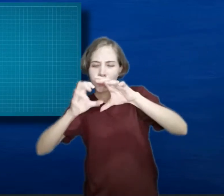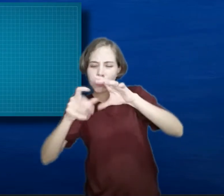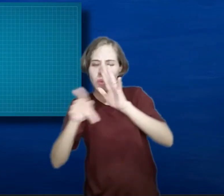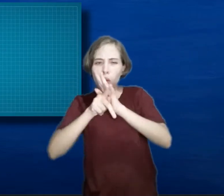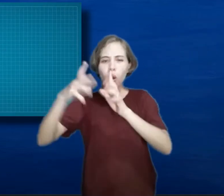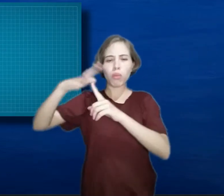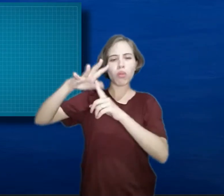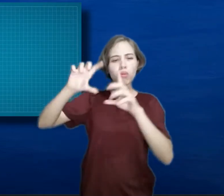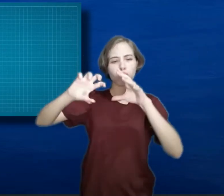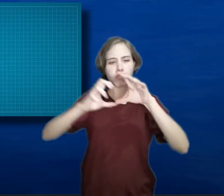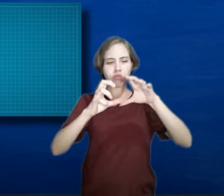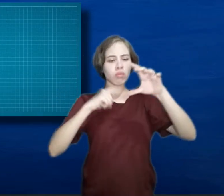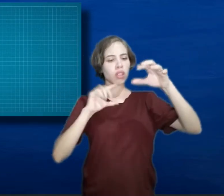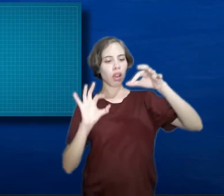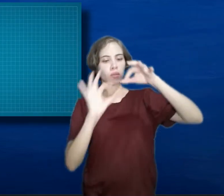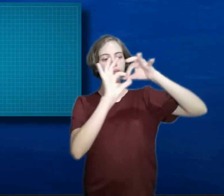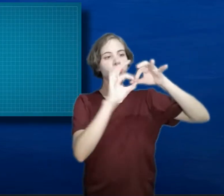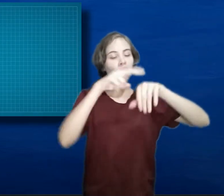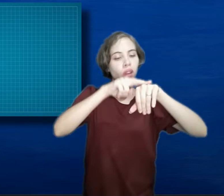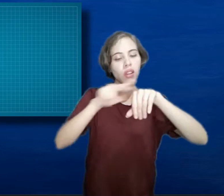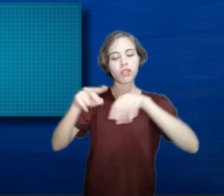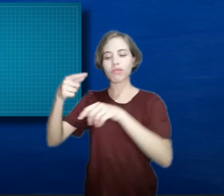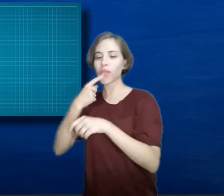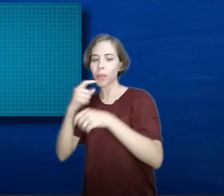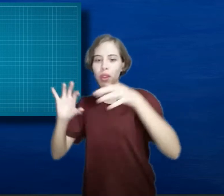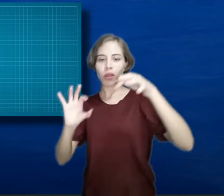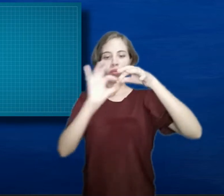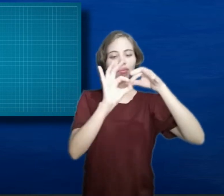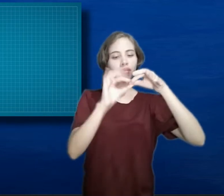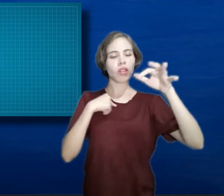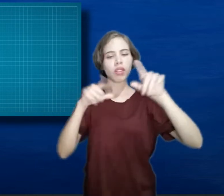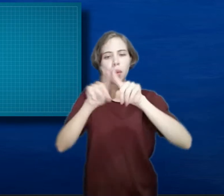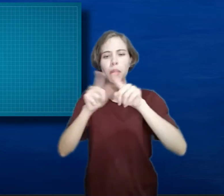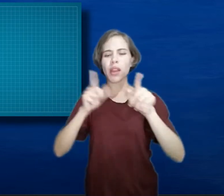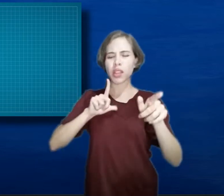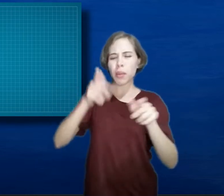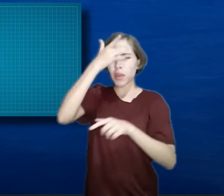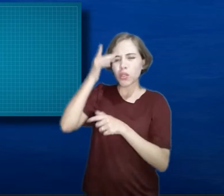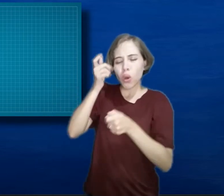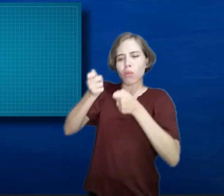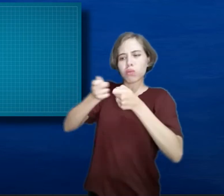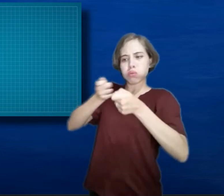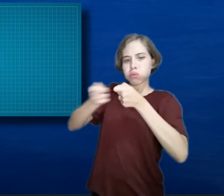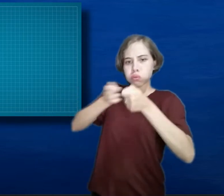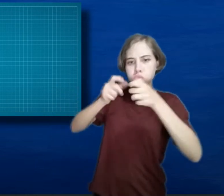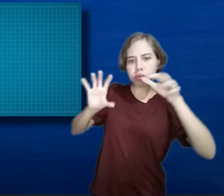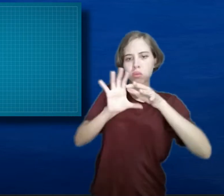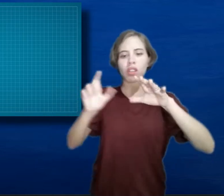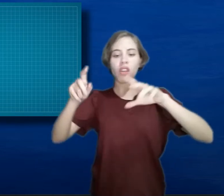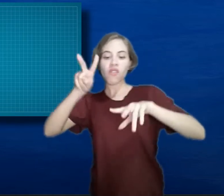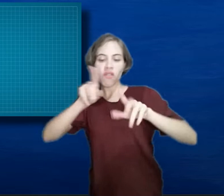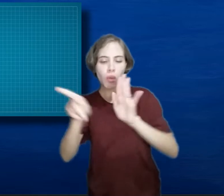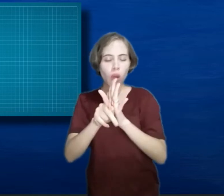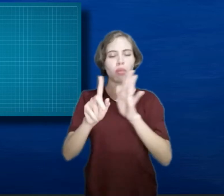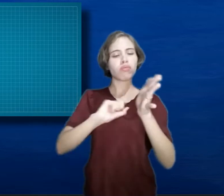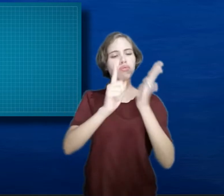É por isso que um helicóptero tem um rotor de cauda. Ele gera oposição contra o torque do rotor principal. A velocidade do rotor principal